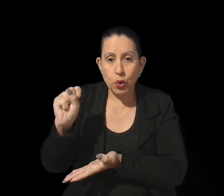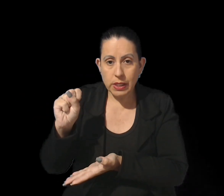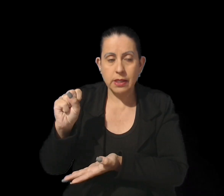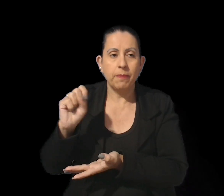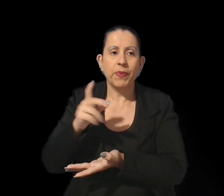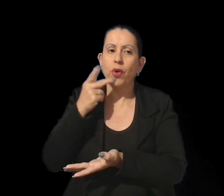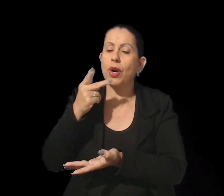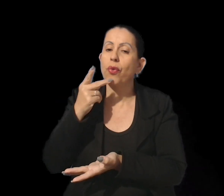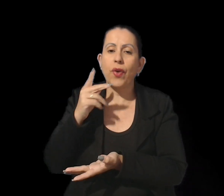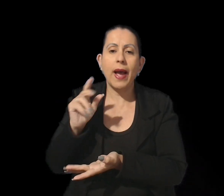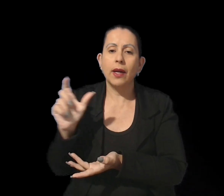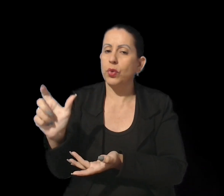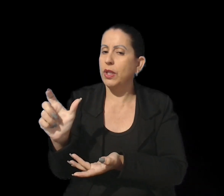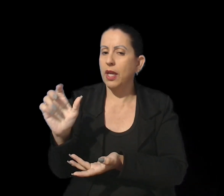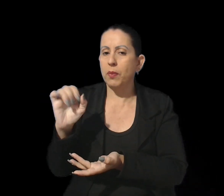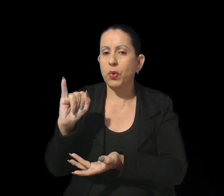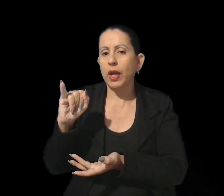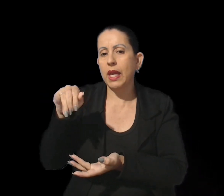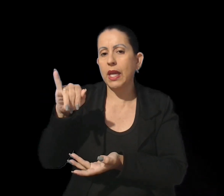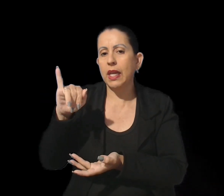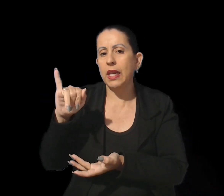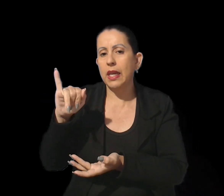desafetos. Eu não falo o termo